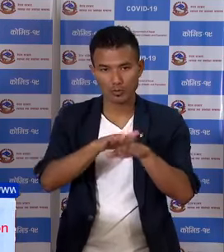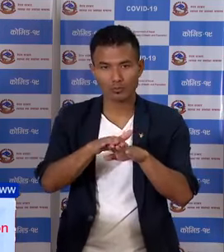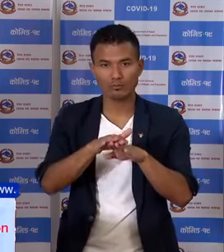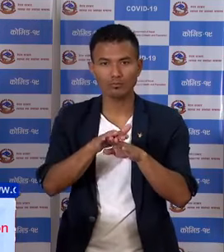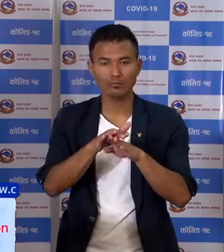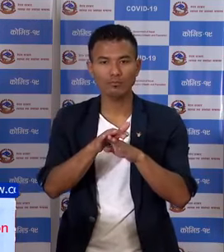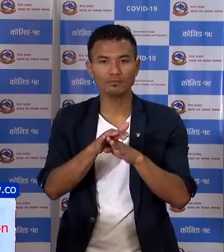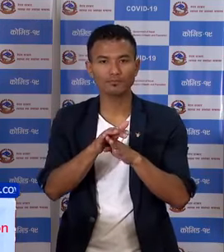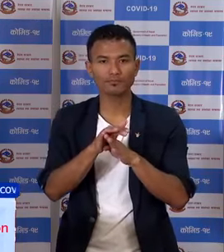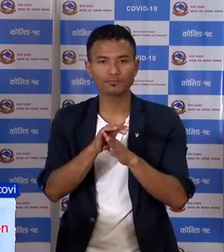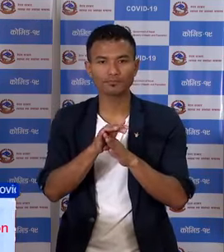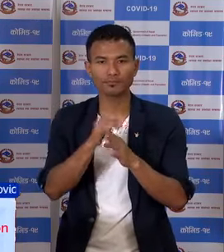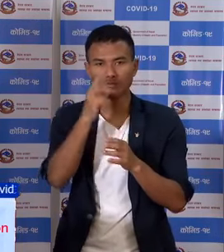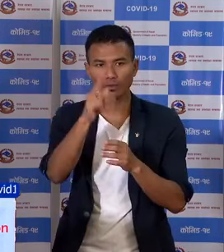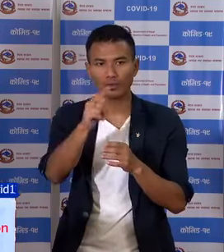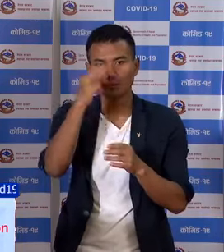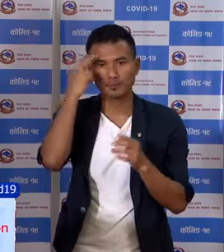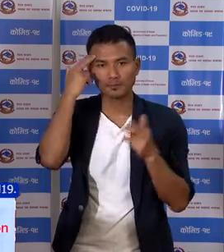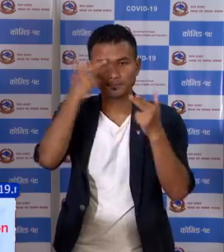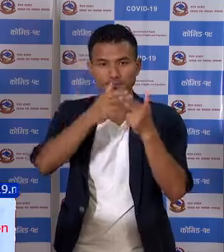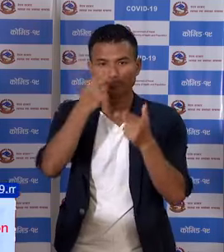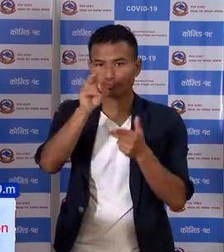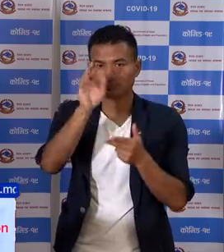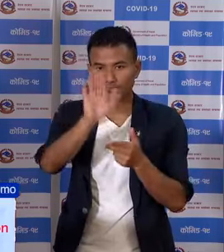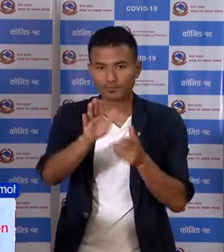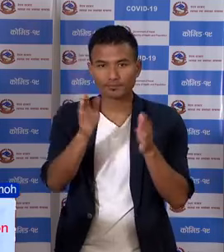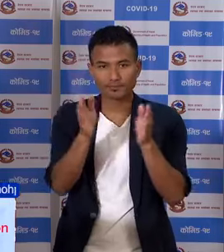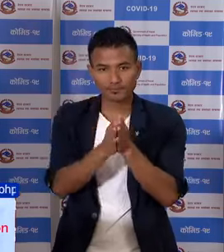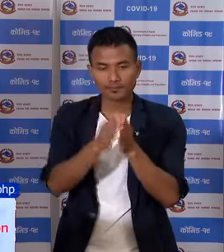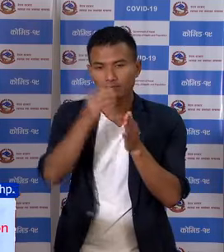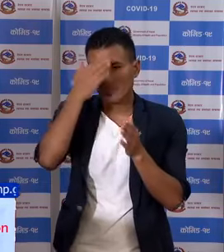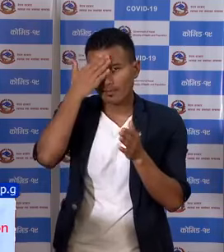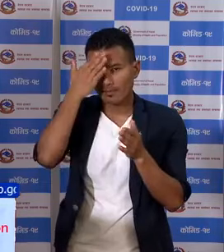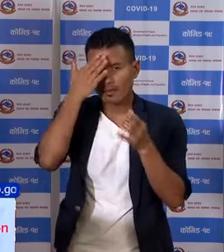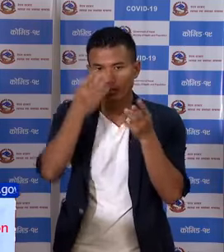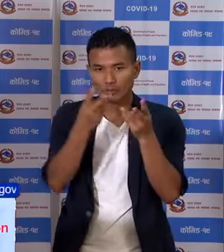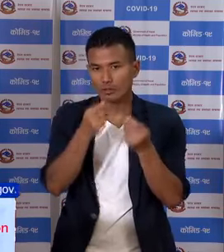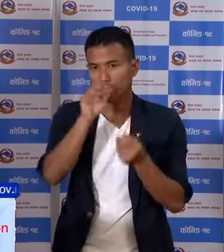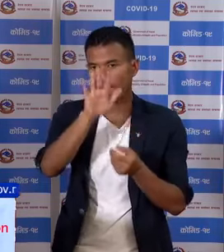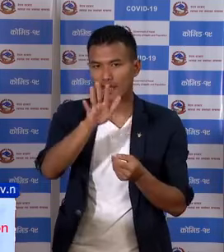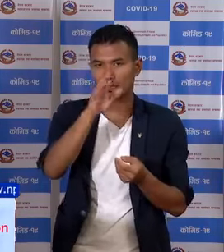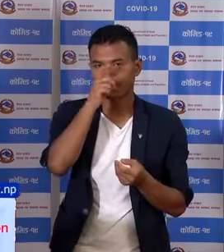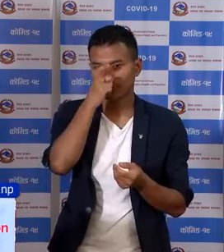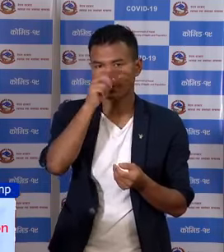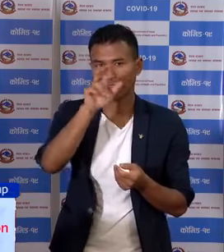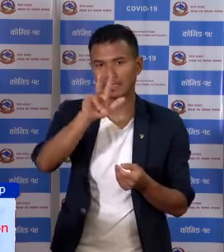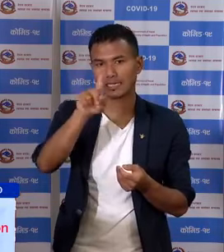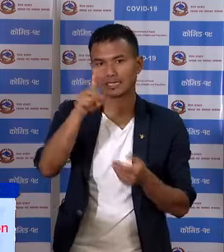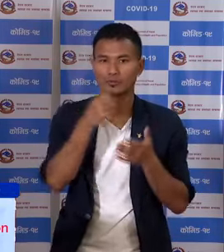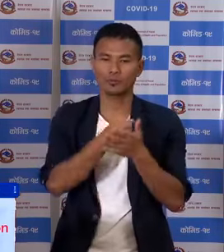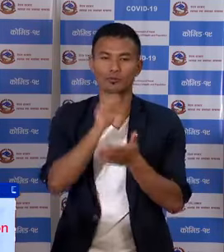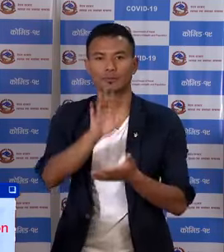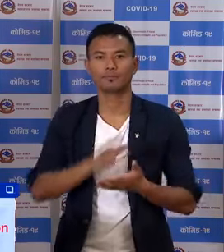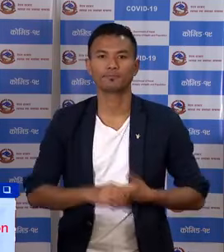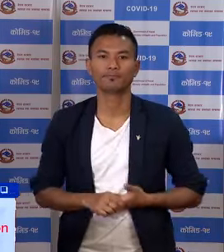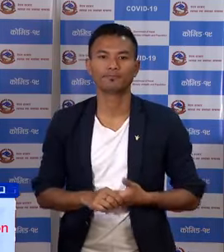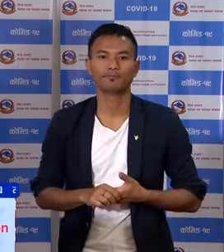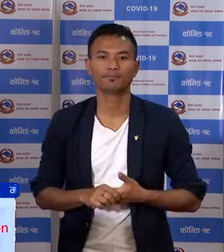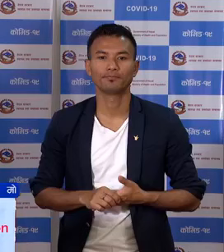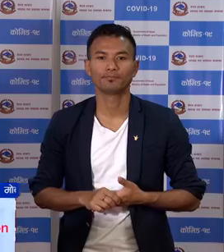को पहिचान भय को छा एसरी कुल संक्रमित होने को संख्या 581 पुगे को छा